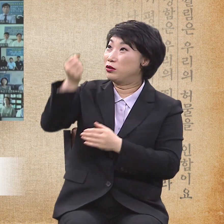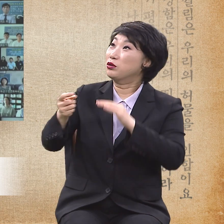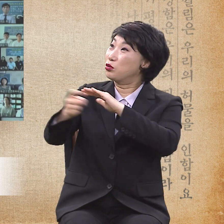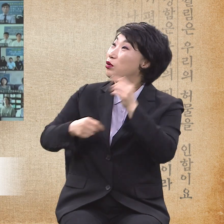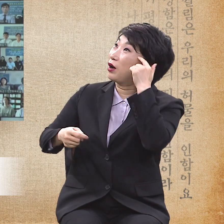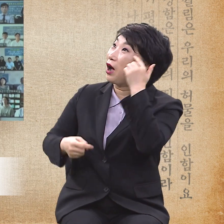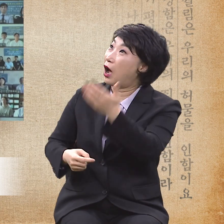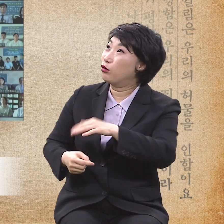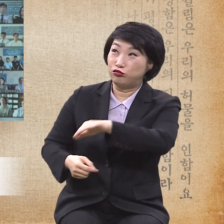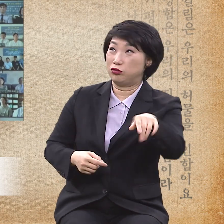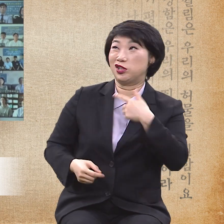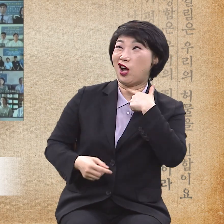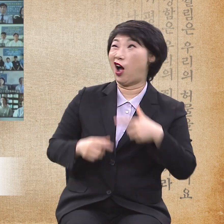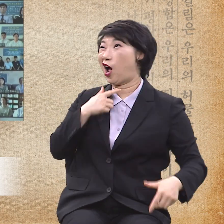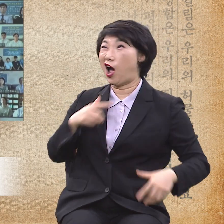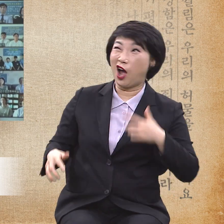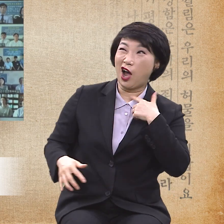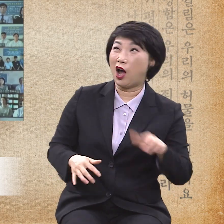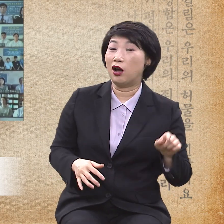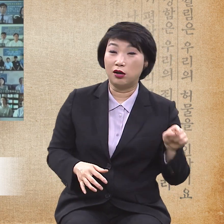없습니다.